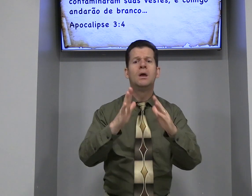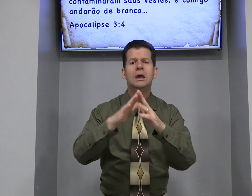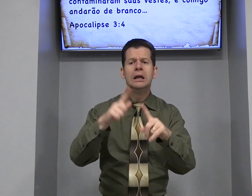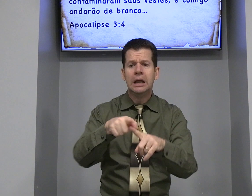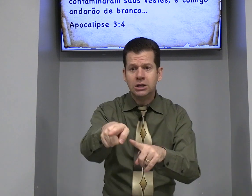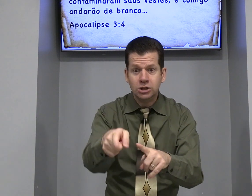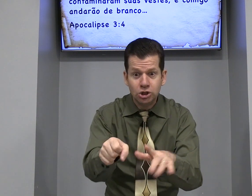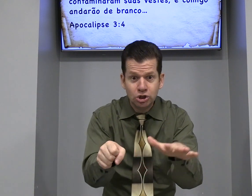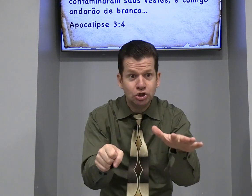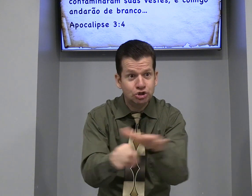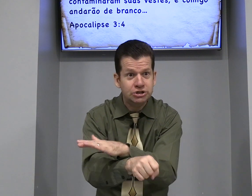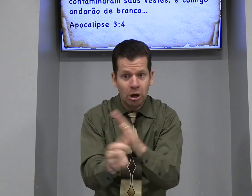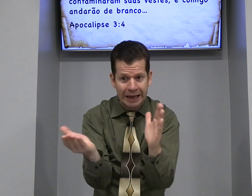mesma coisa. Você